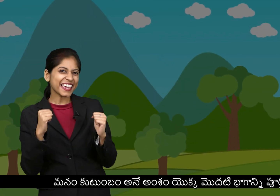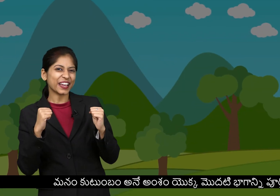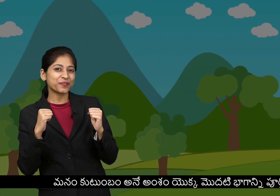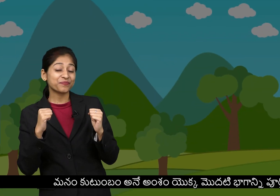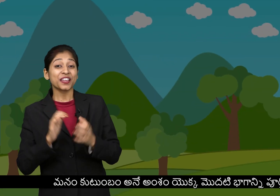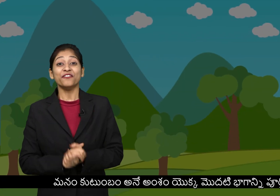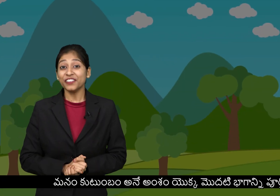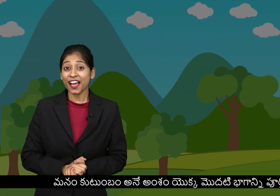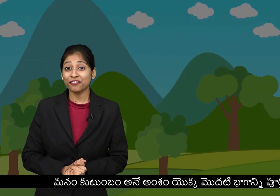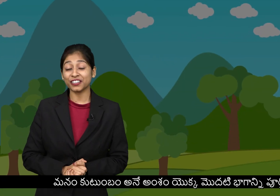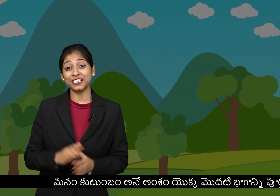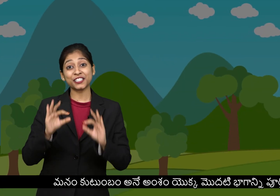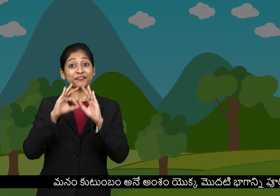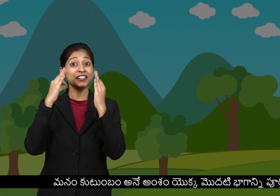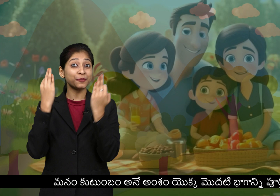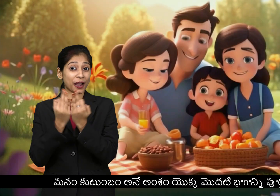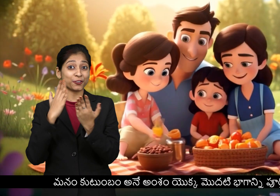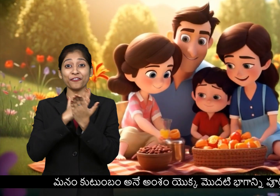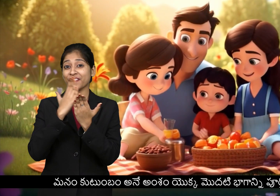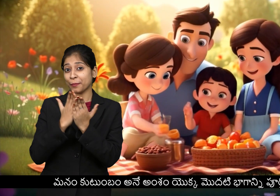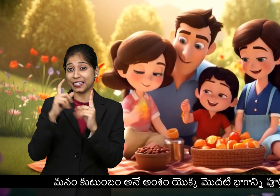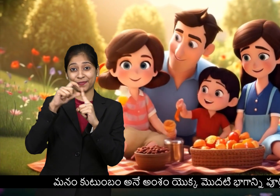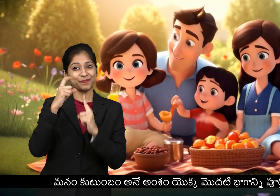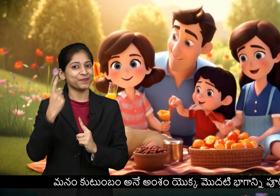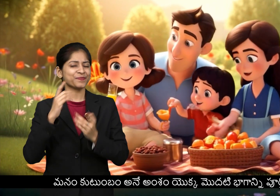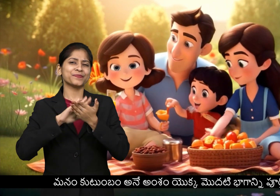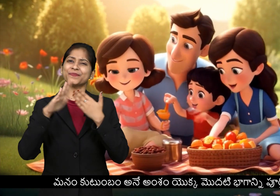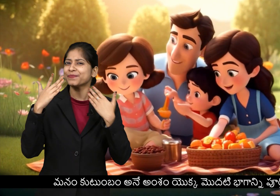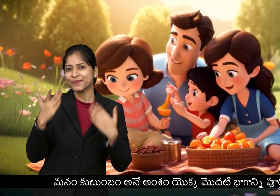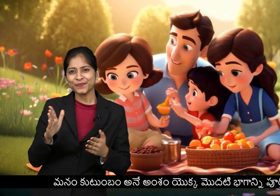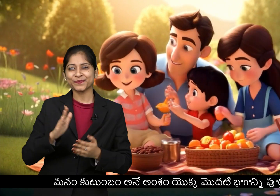మనం కుటుంబం అనే అంశం యొక్క మొదటి భాగాన్ని పూర్తి చేశాము.